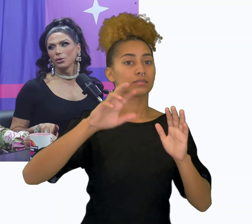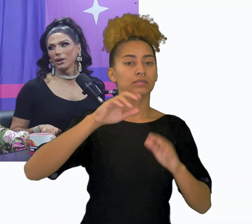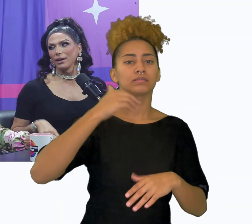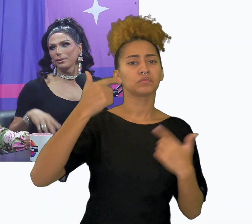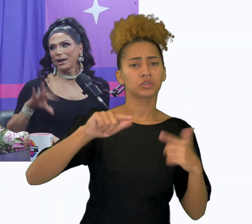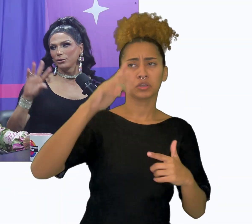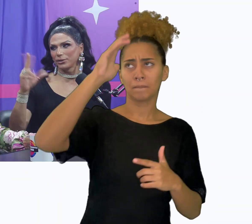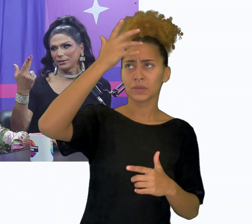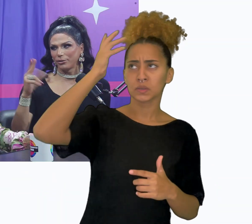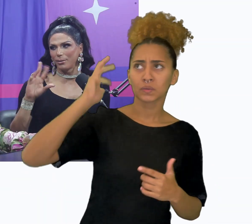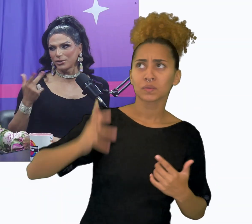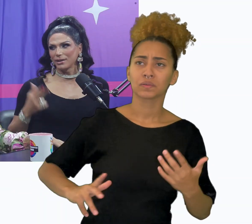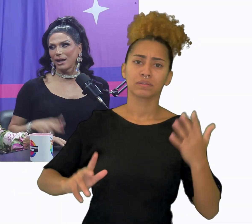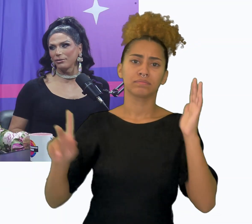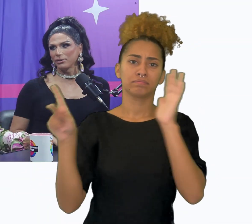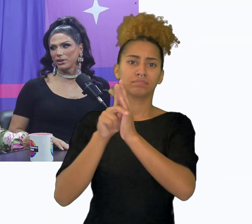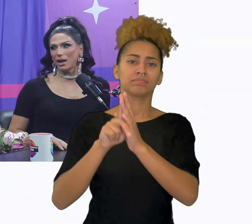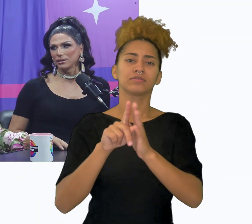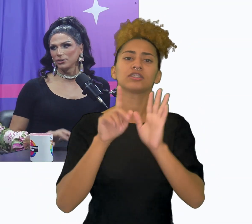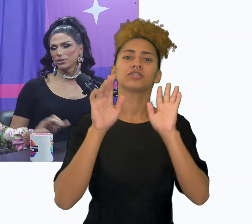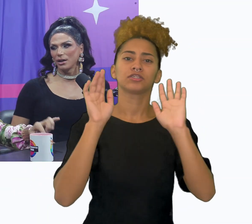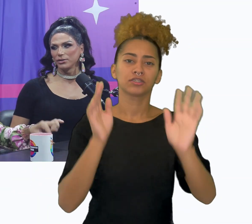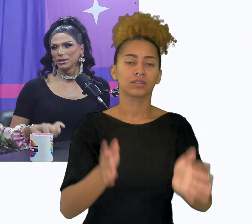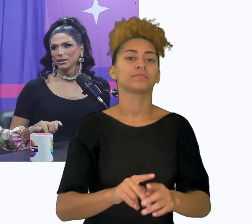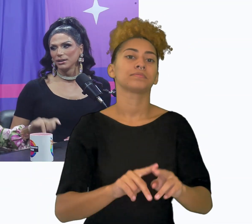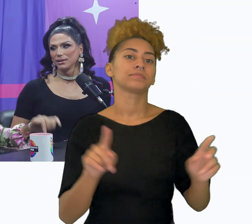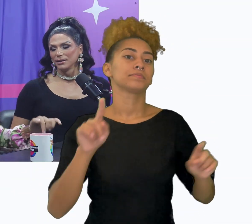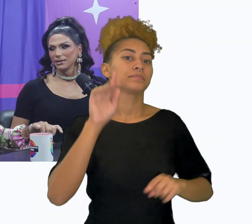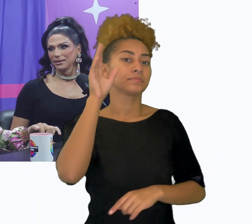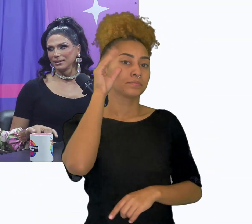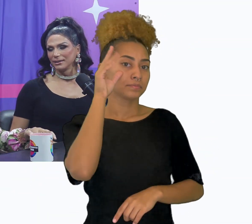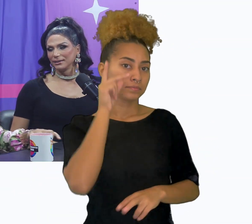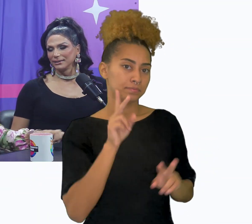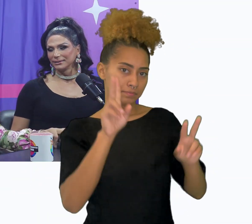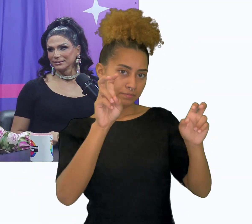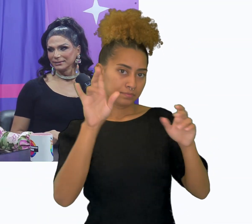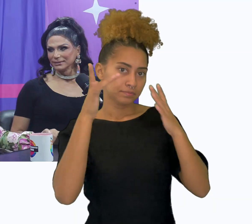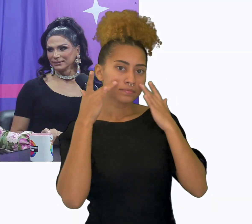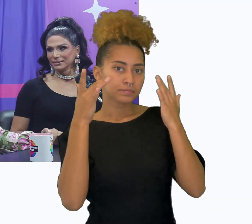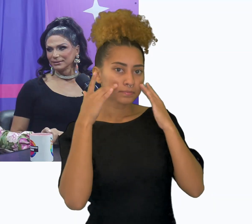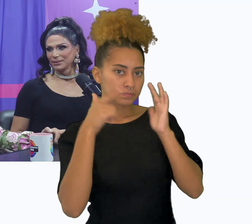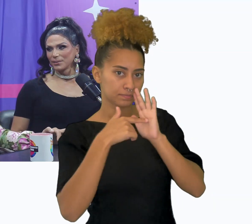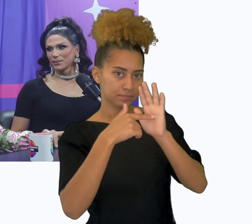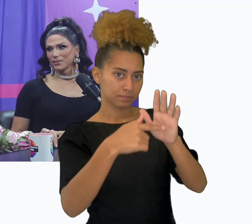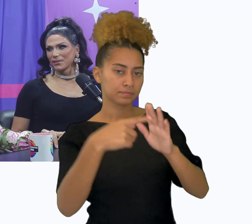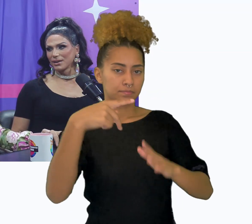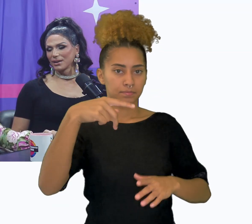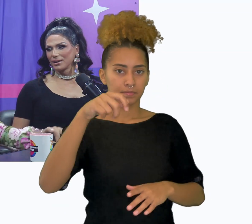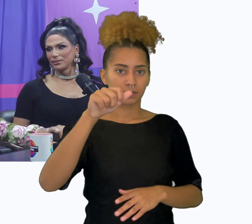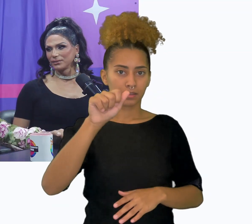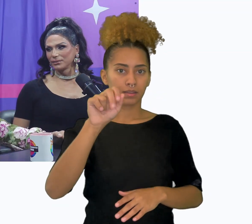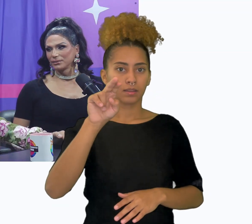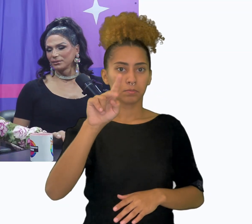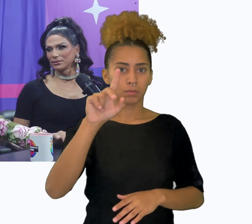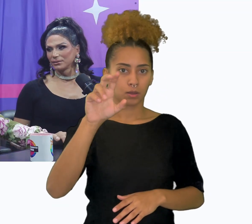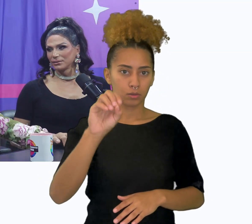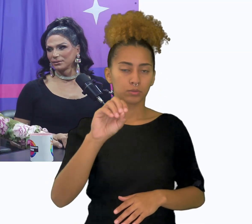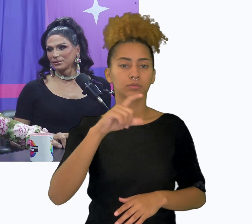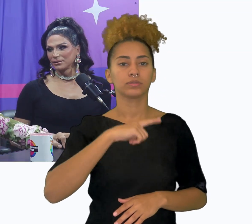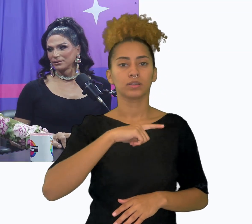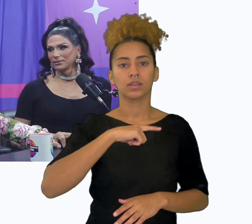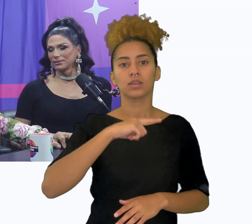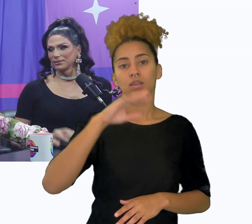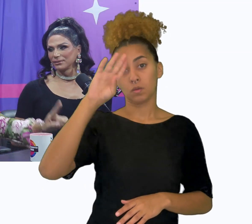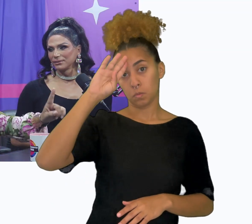do show, né? Porque aí, de certa forma, já dava uma virada de Agora, chave. a curiosidade em relação à peça do Paulo é que existia um coronel